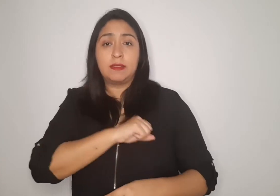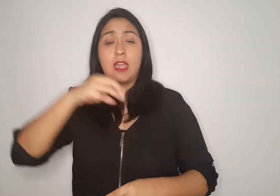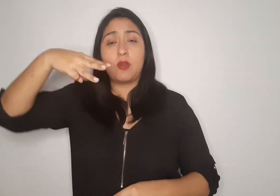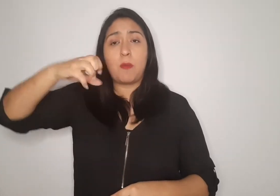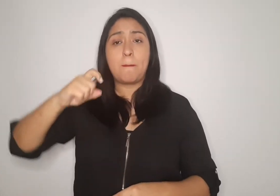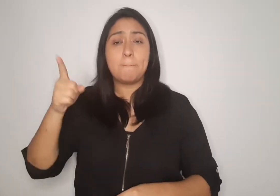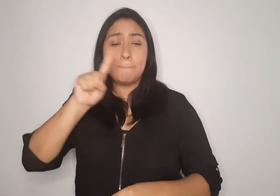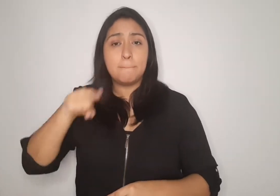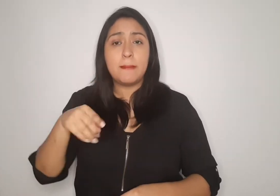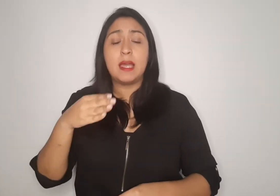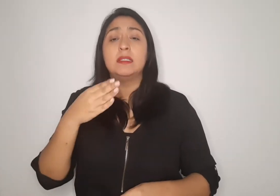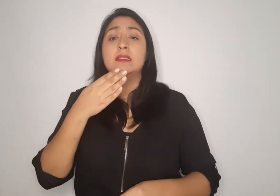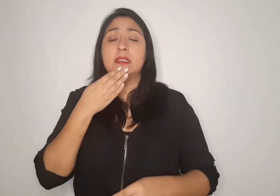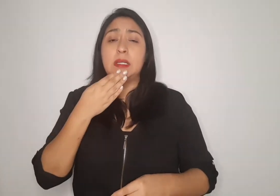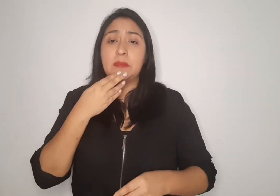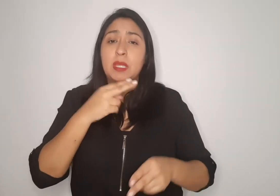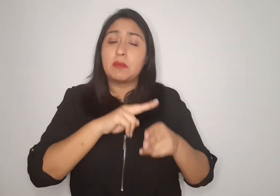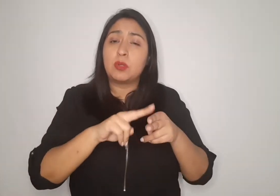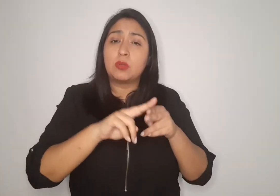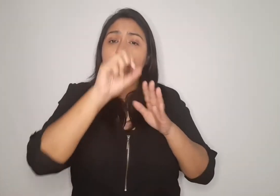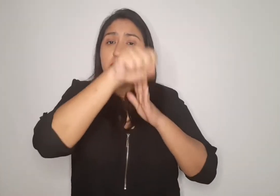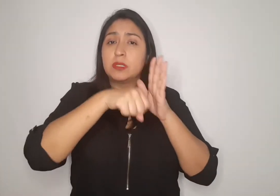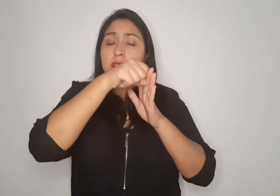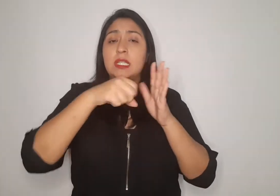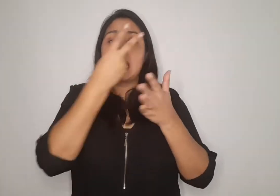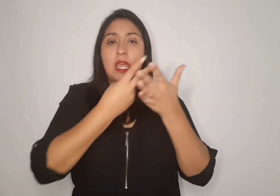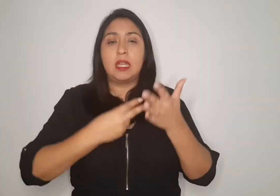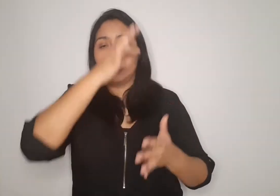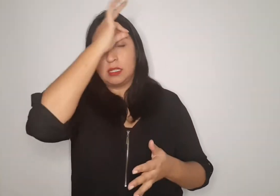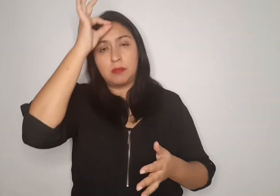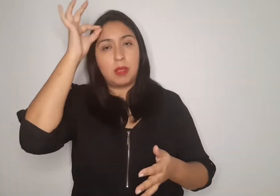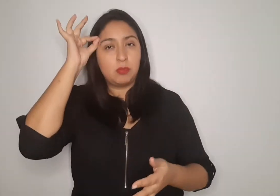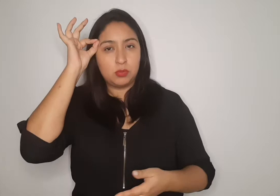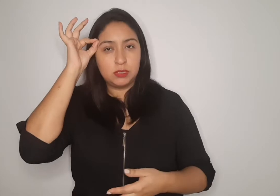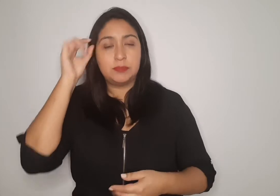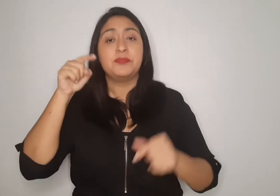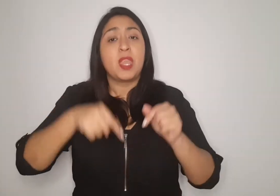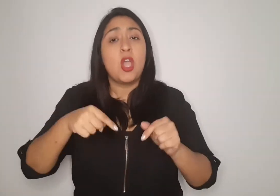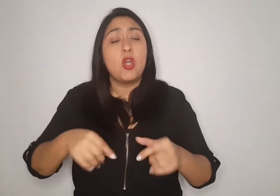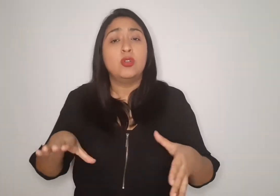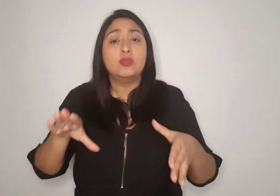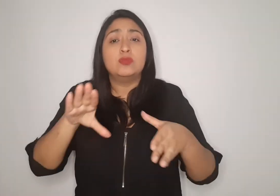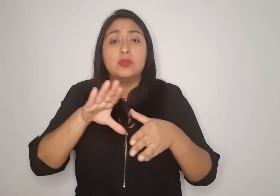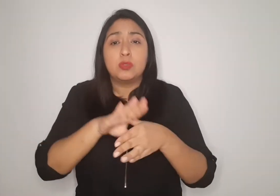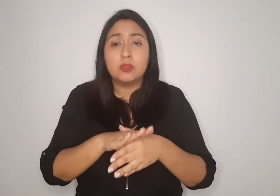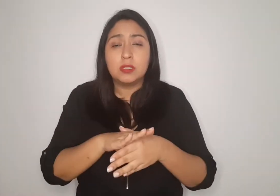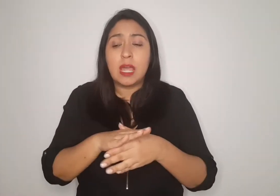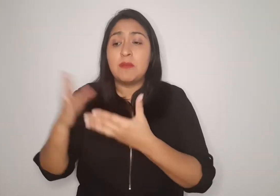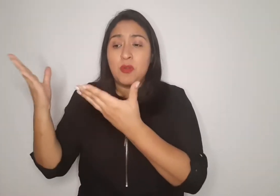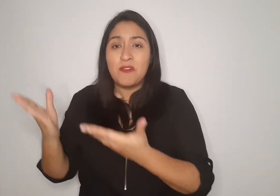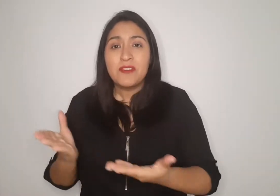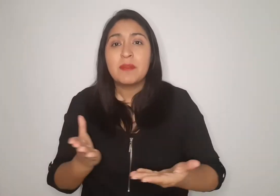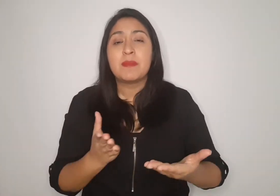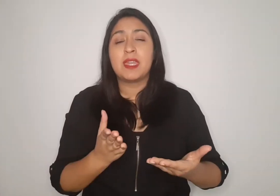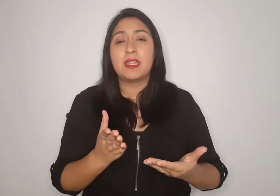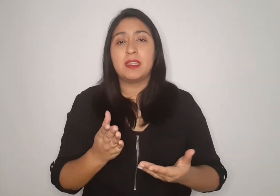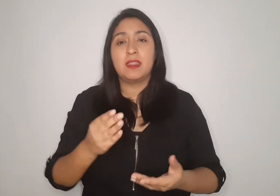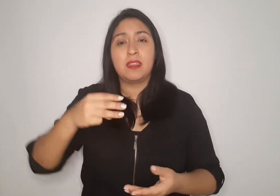Ya estamos reunidos nuevamente en este café en el Mavi. Damos la bienvenida a María Irene. ¿Cómo estás, María Irene? Gracias